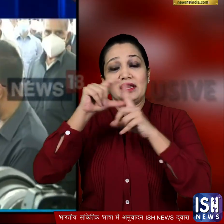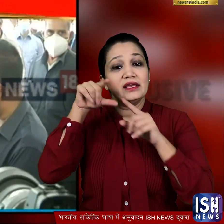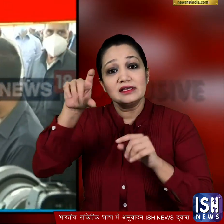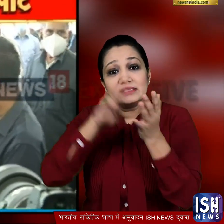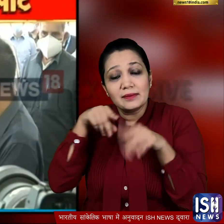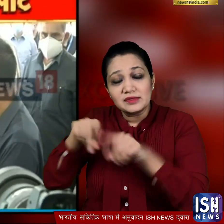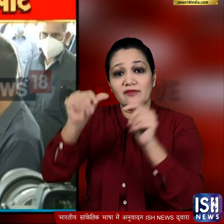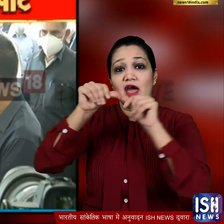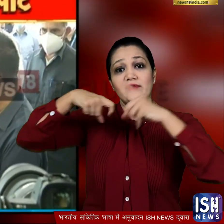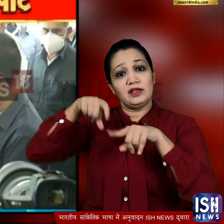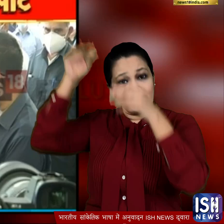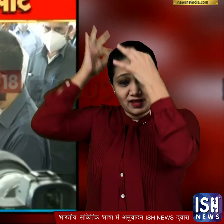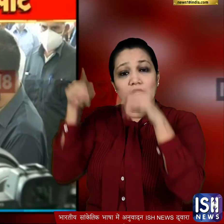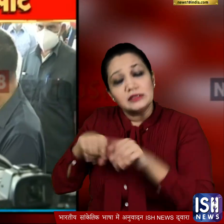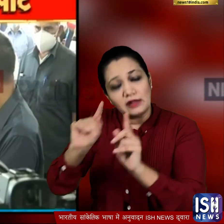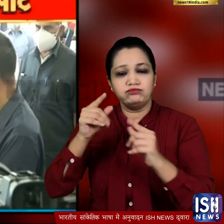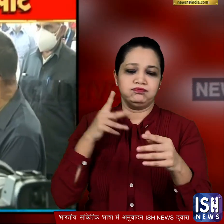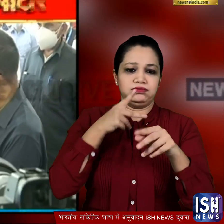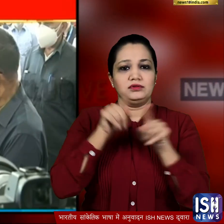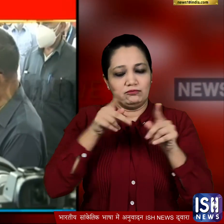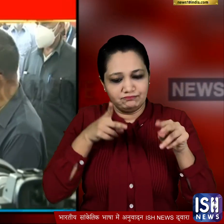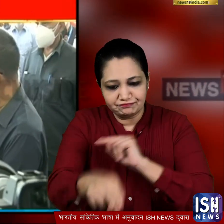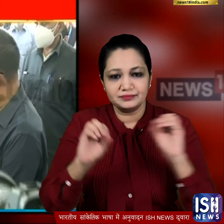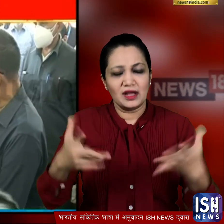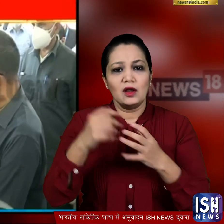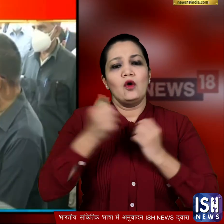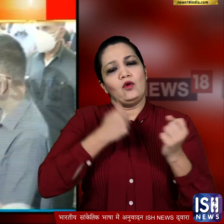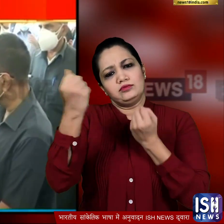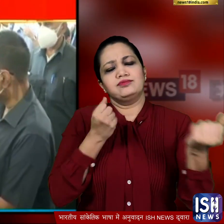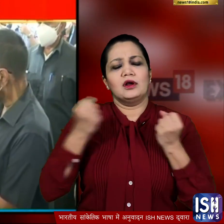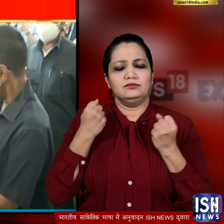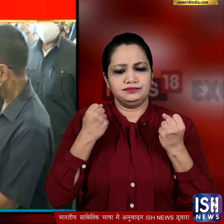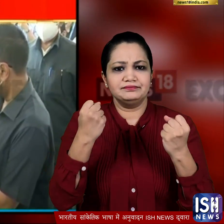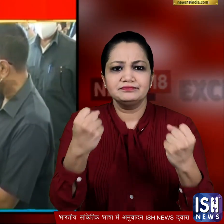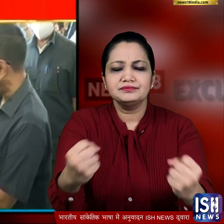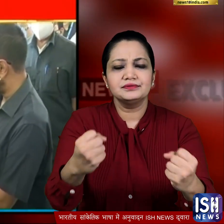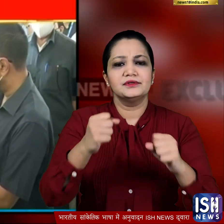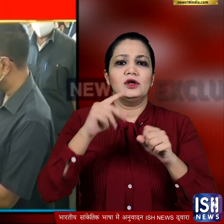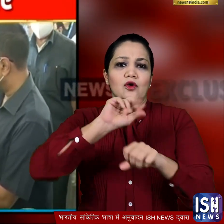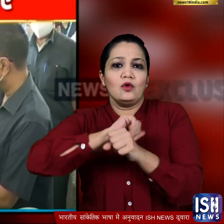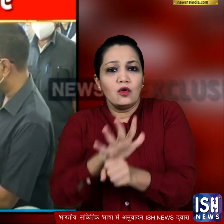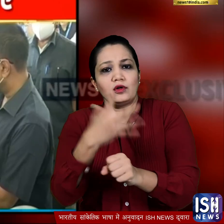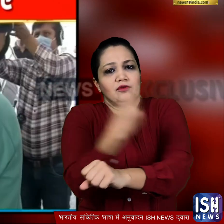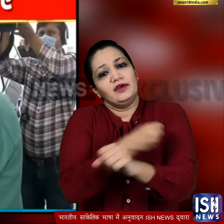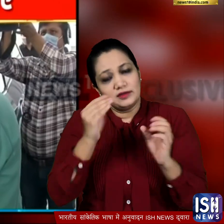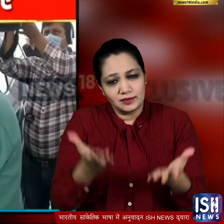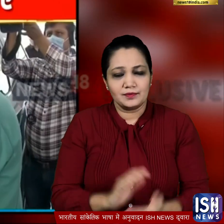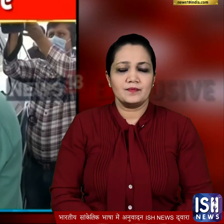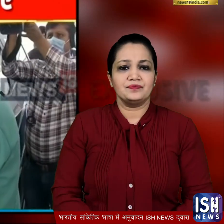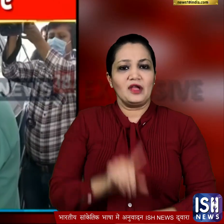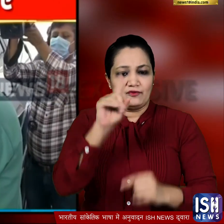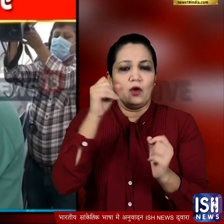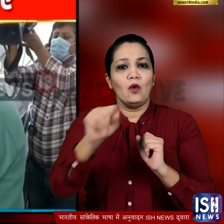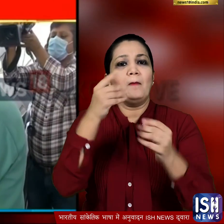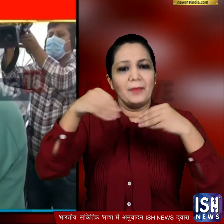के मुख्यमंत्री अरविंद केजरीवाल ने उद्घाटन किया। इस दौरान वहां कई लोग अपनी गाड़ियों के अंदर बैठकर ही कोरोना की वैक्सीन लगवाते नजर आए। इस दौरान